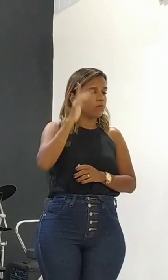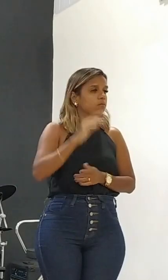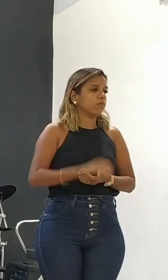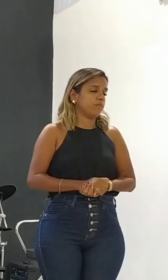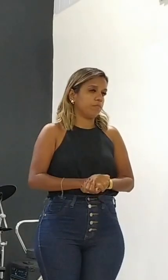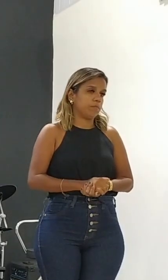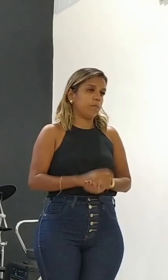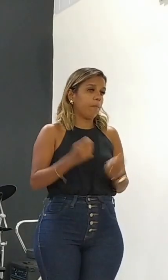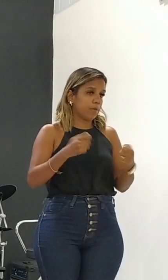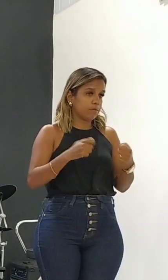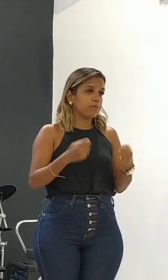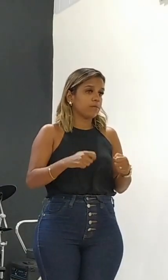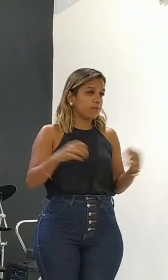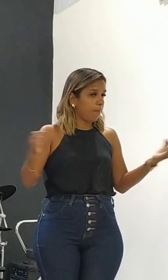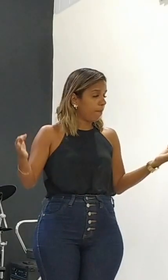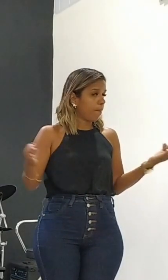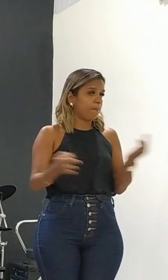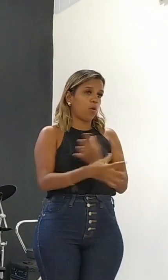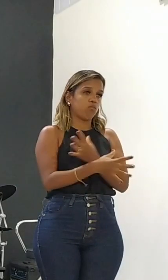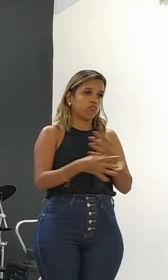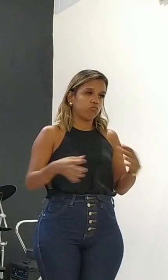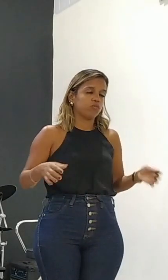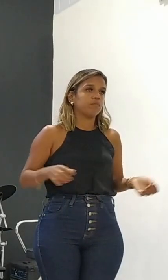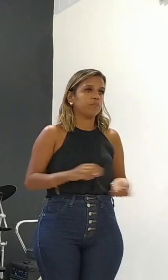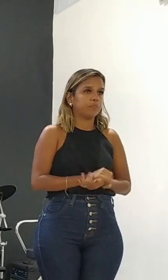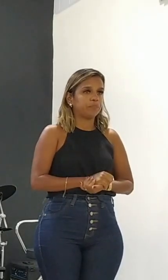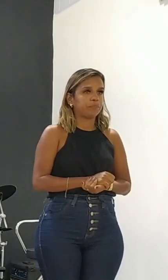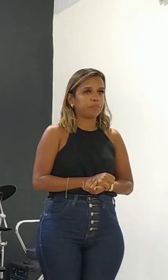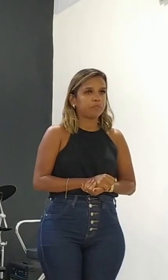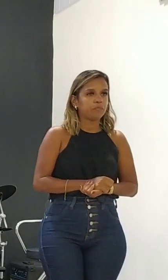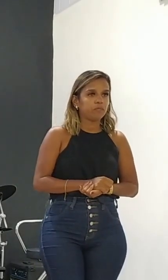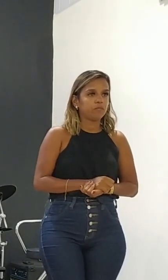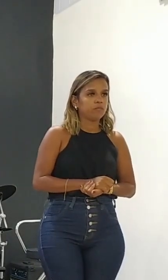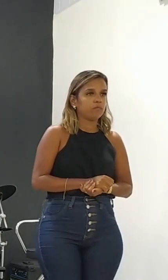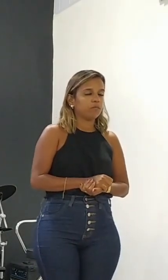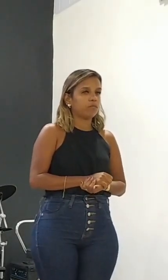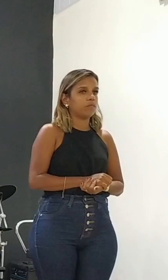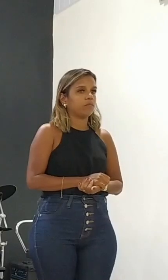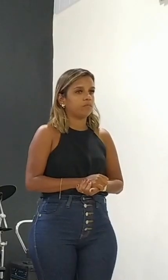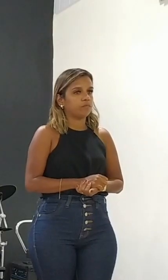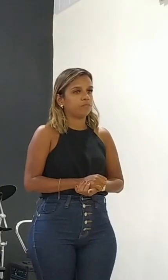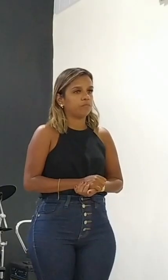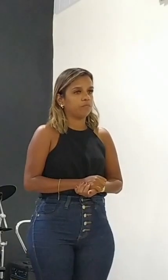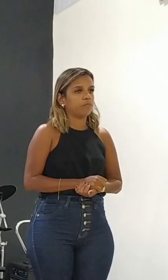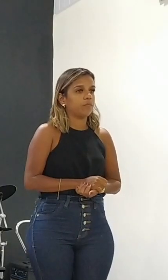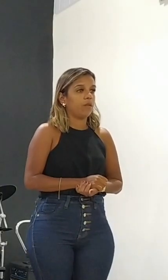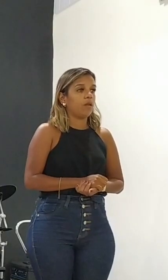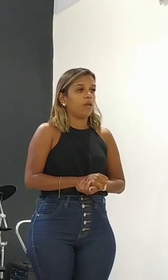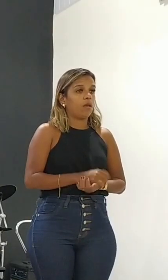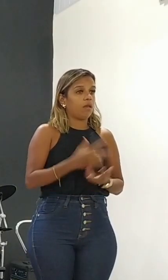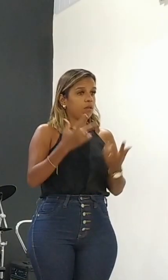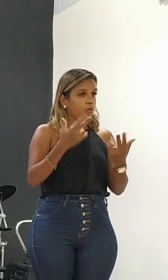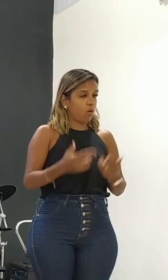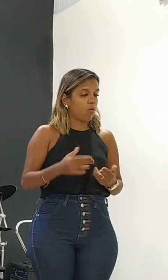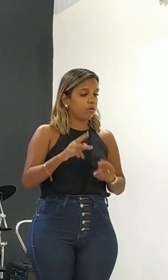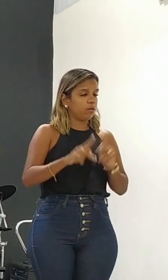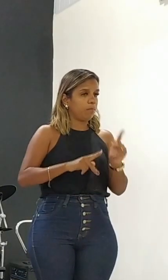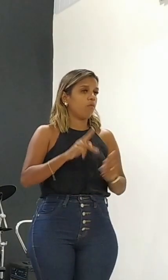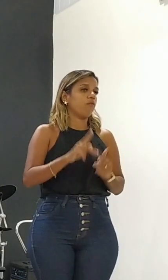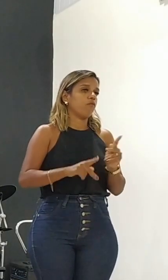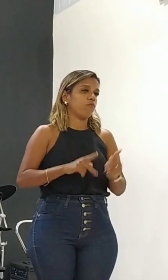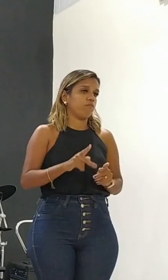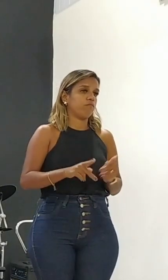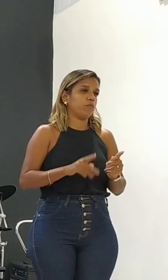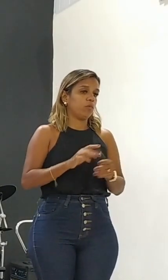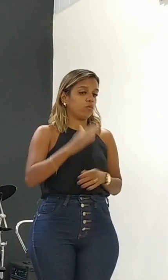tocou, irmão, você tem que estar pronto para se ajuntar. Quando a buzina tocava, eles largavam tudo e iam se ajuntar,